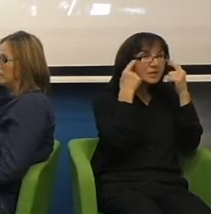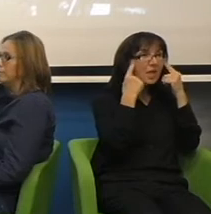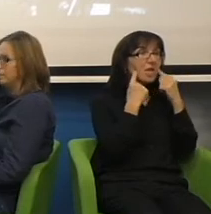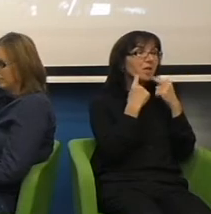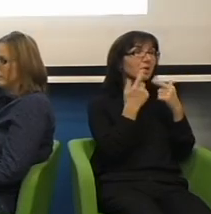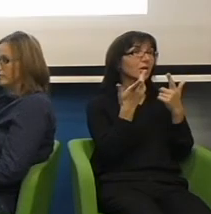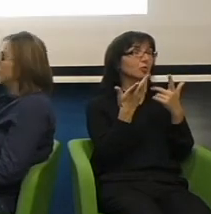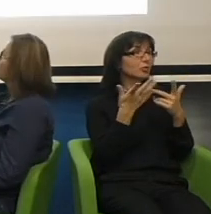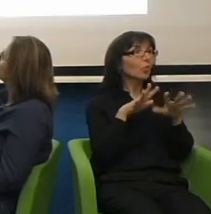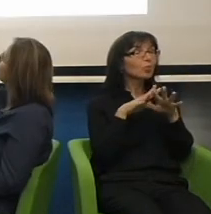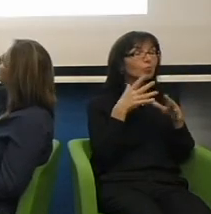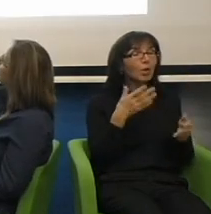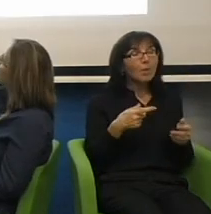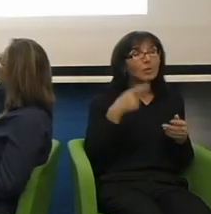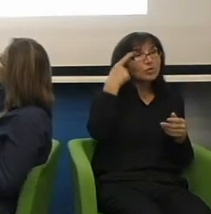lata.